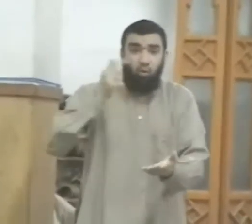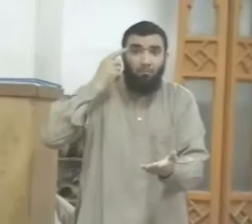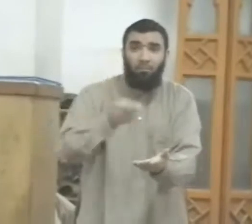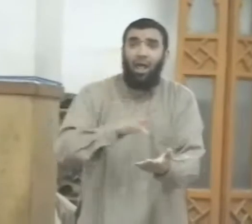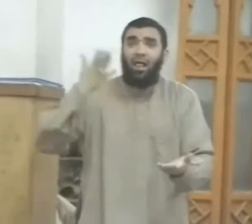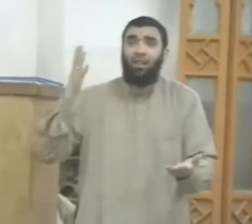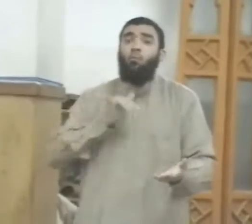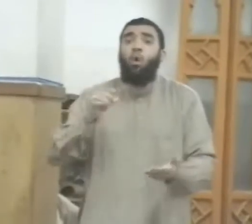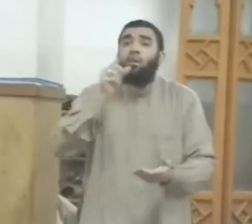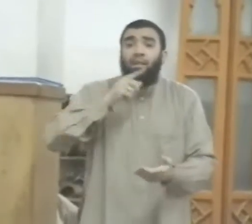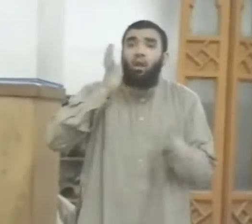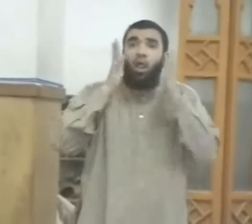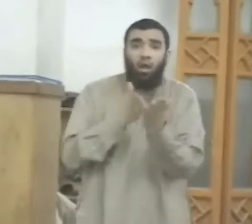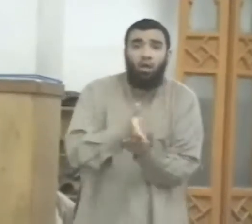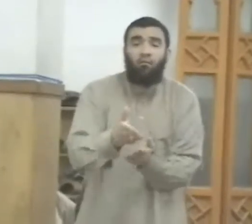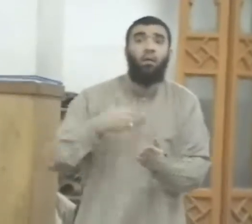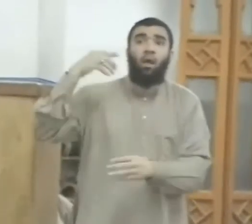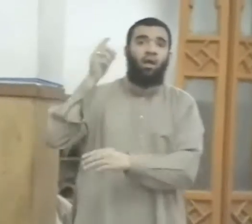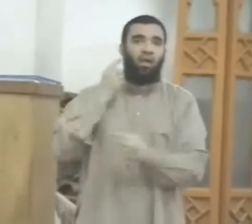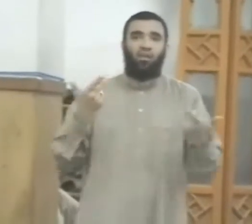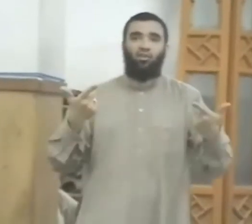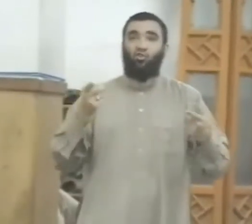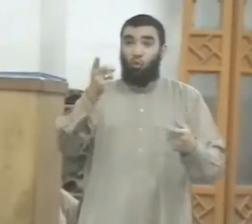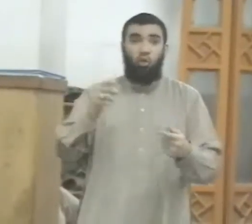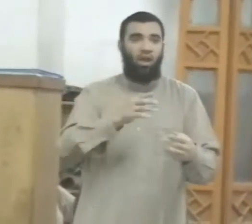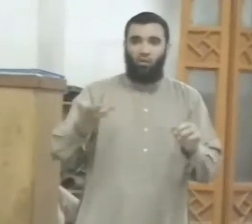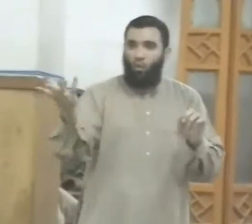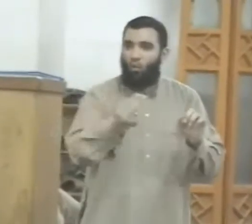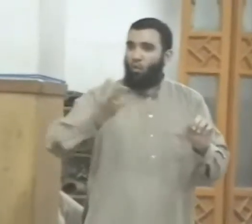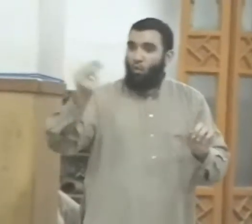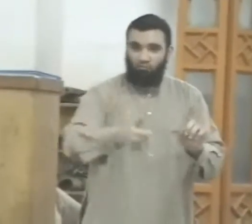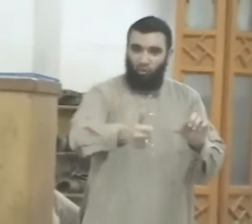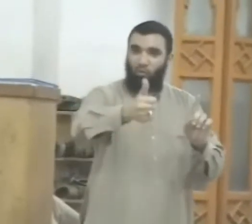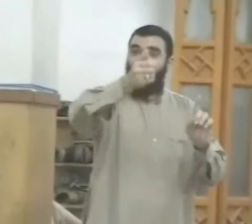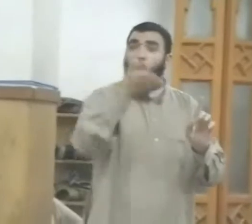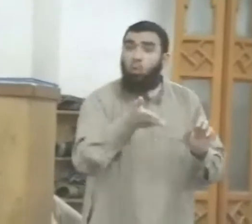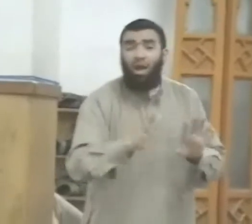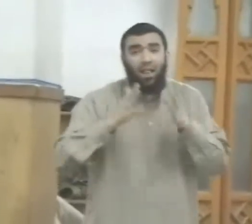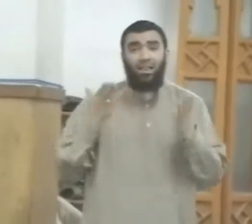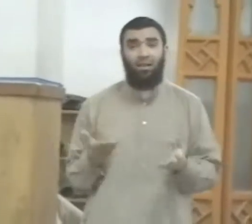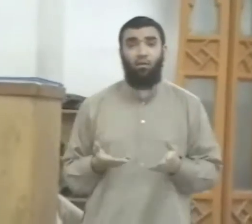أتتركونهم للإعلام الموجه الذي دخل جحركم، الذي دخل غرف النوم؟